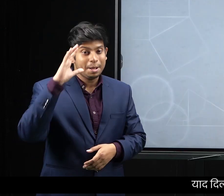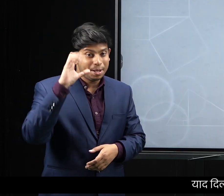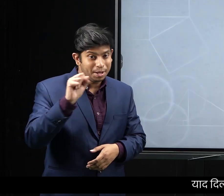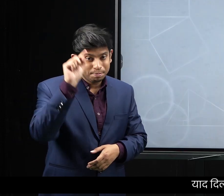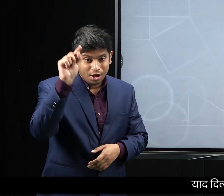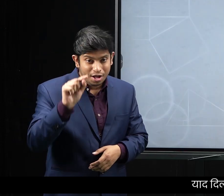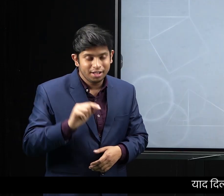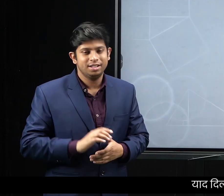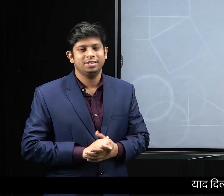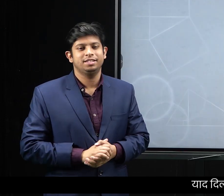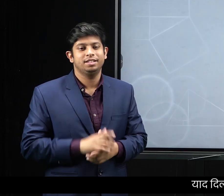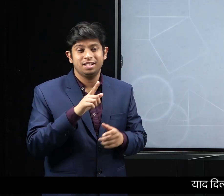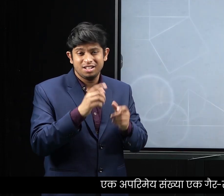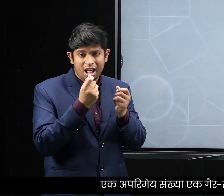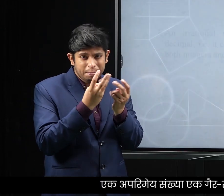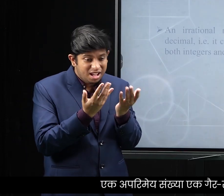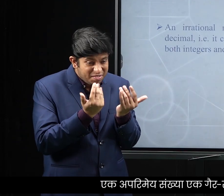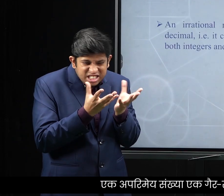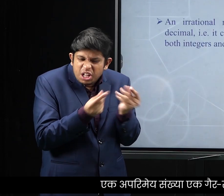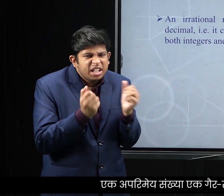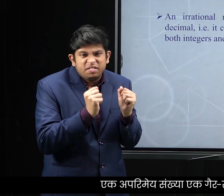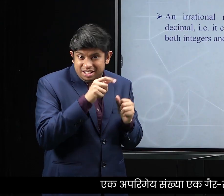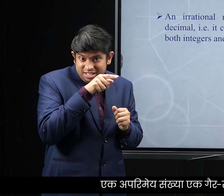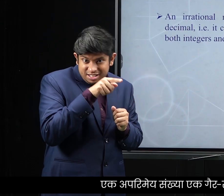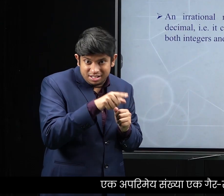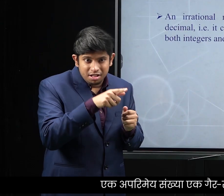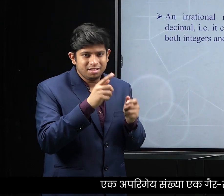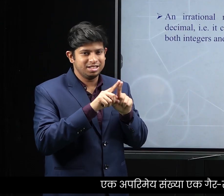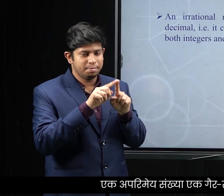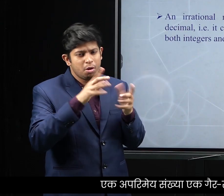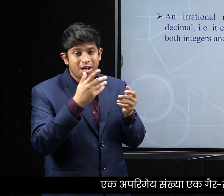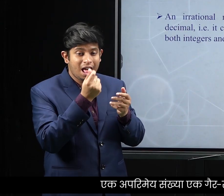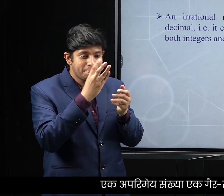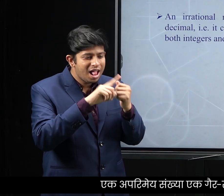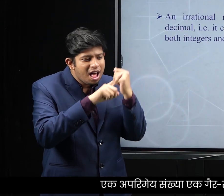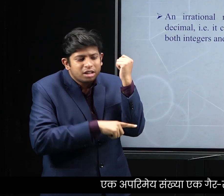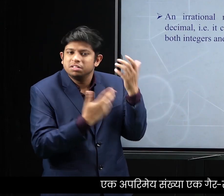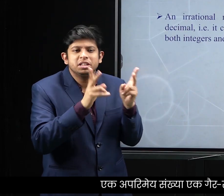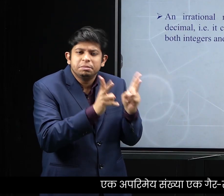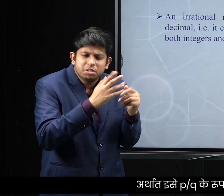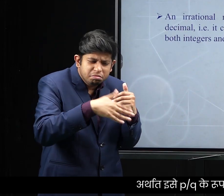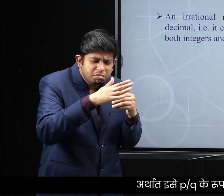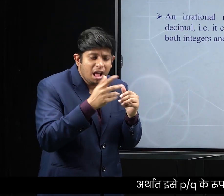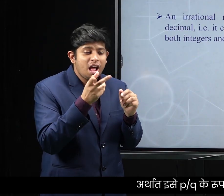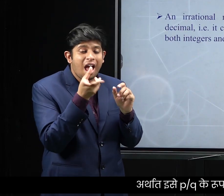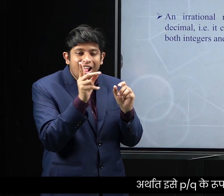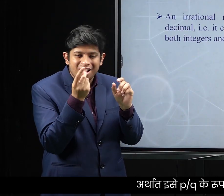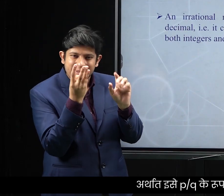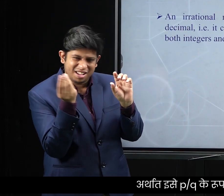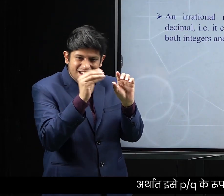याद दिलाने के संकेत। एक अपरिमेय संख्या एक गैर समाप्ति और गैर आवर्ती दशमलव है, अर्थात इसे P by Q